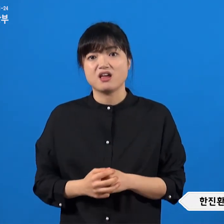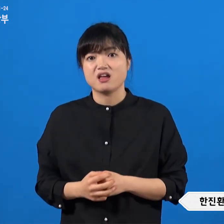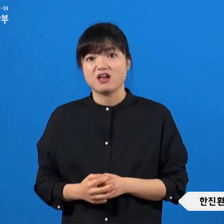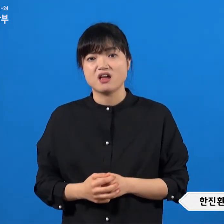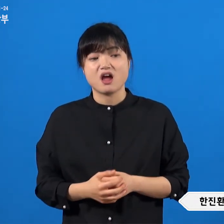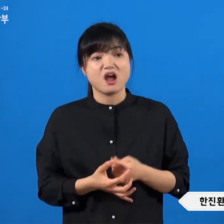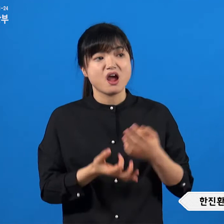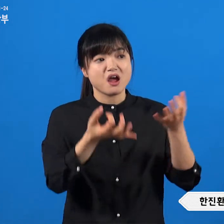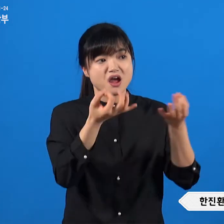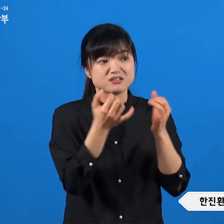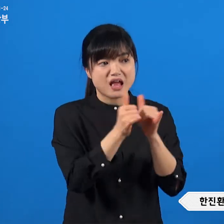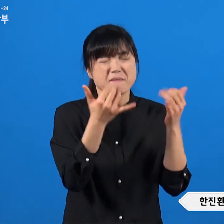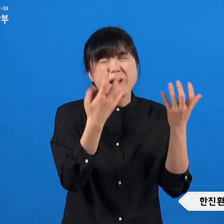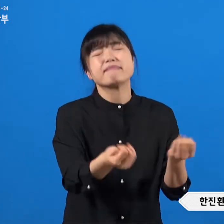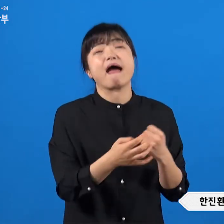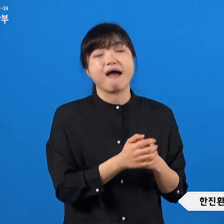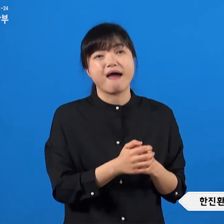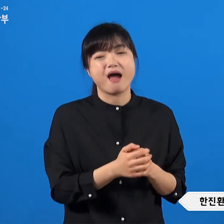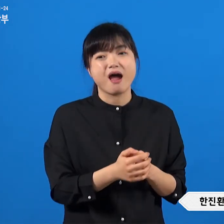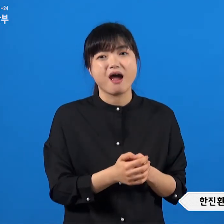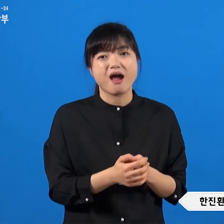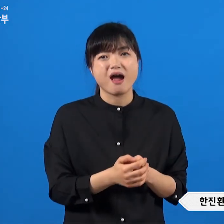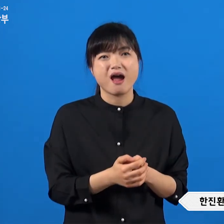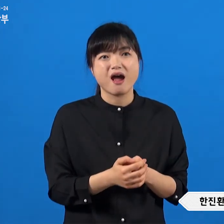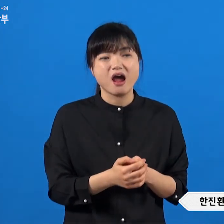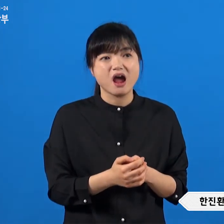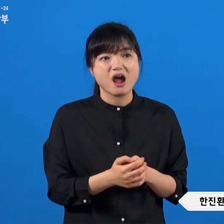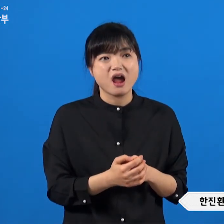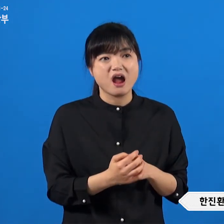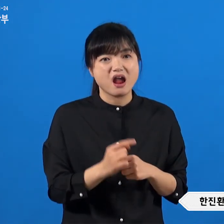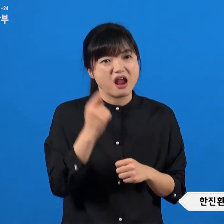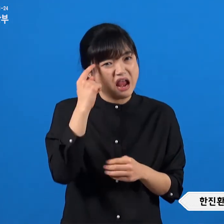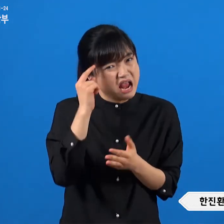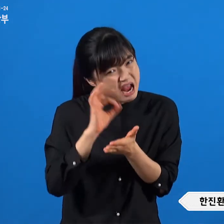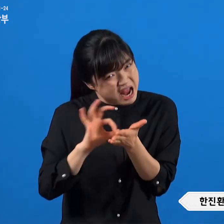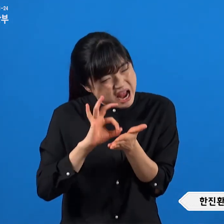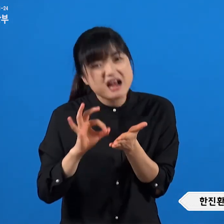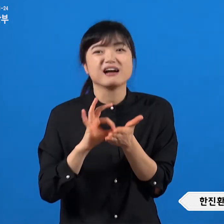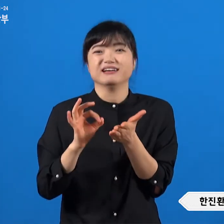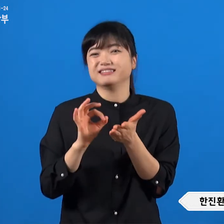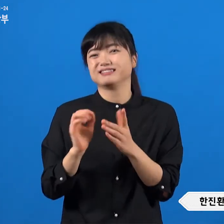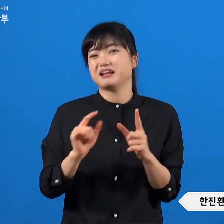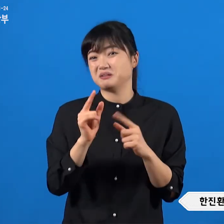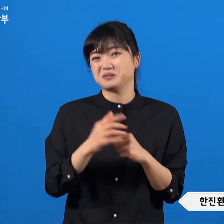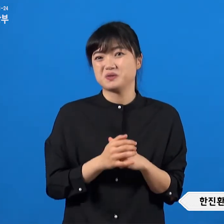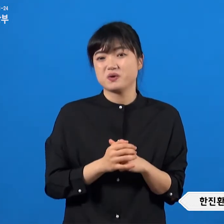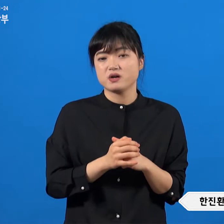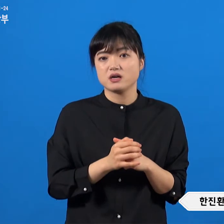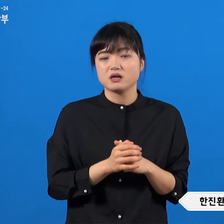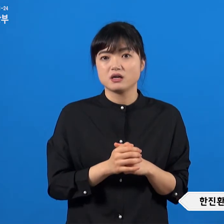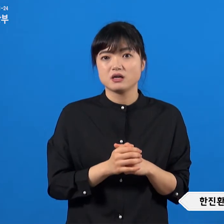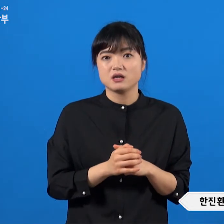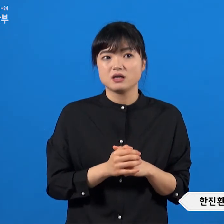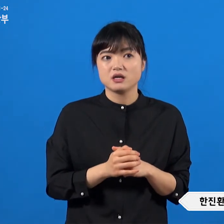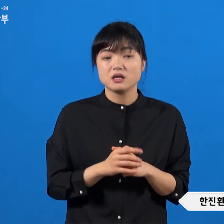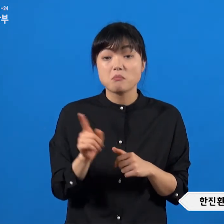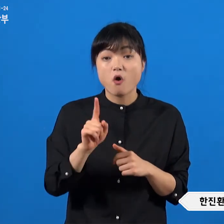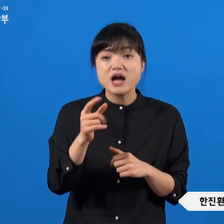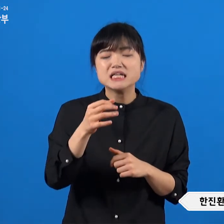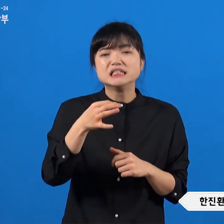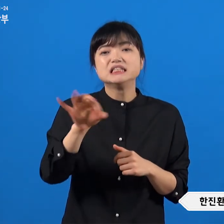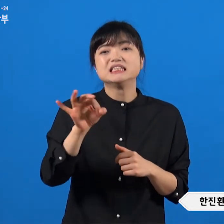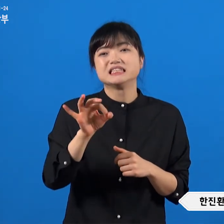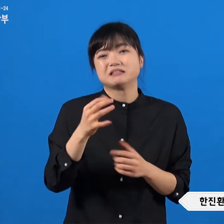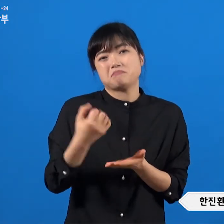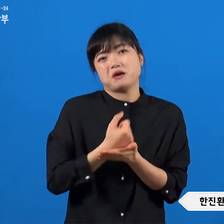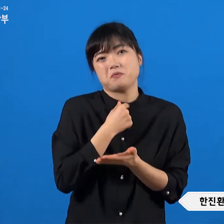보는 눈 거기에 목을 매달고 삽니다. 인정 중독이죠.